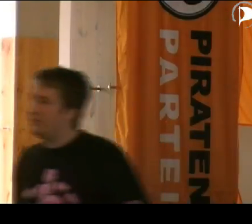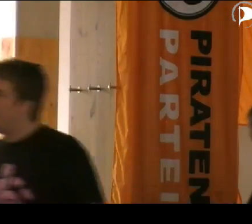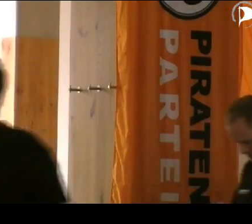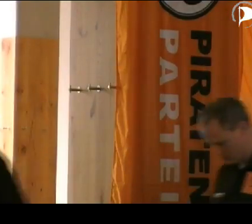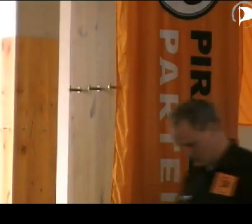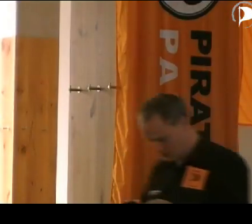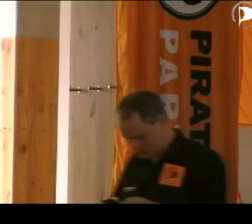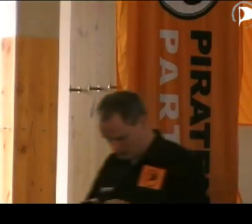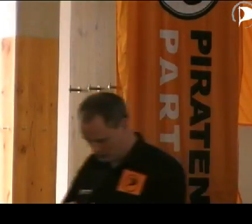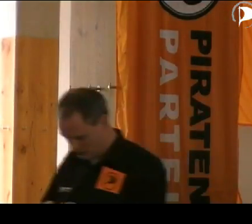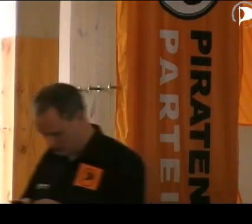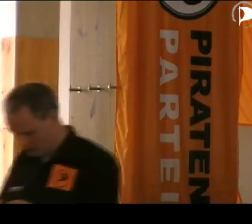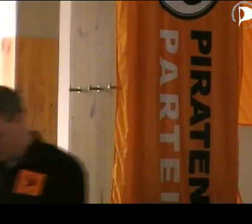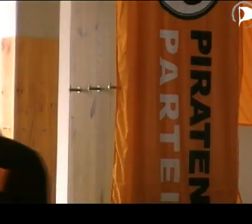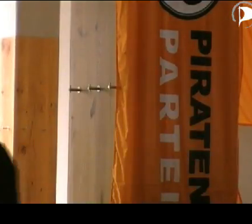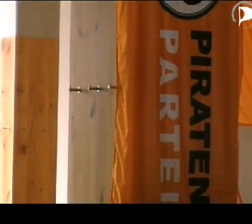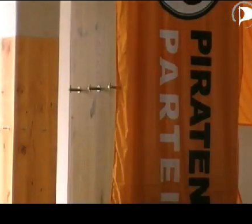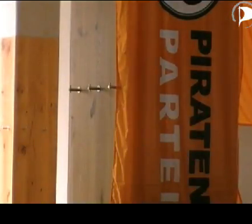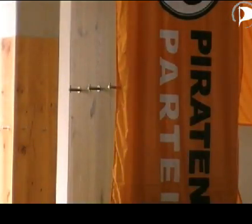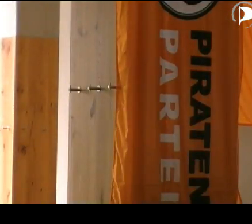ich bin ich für die fans